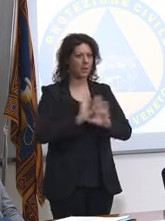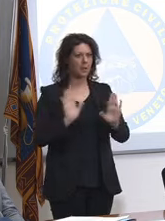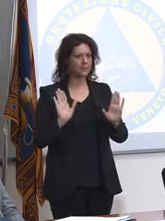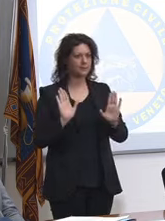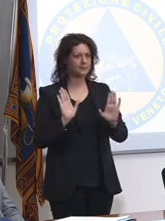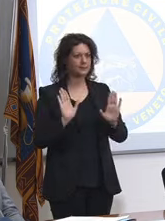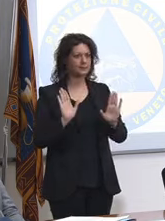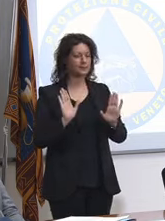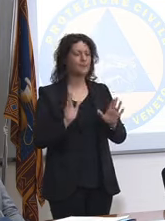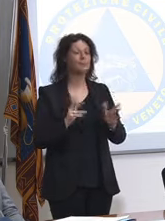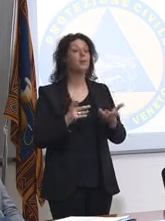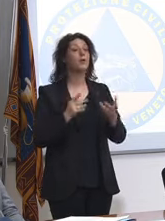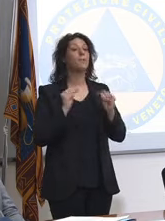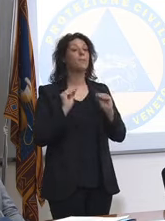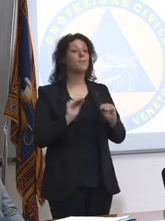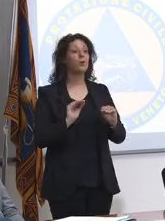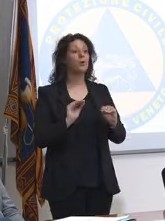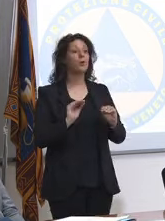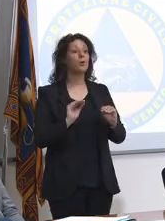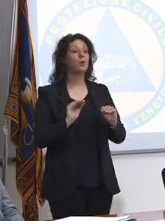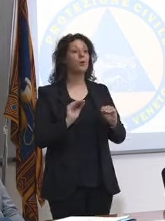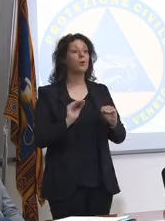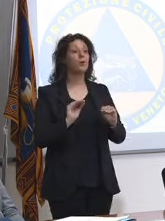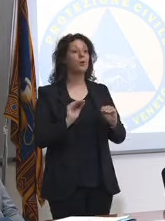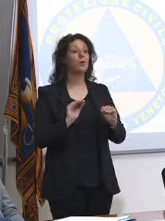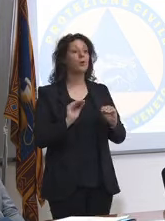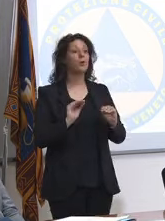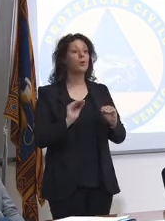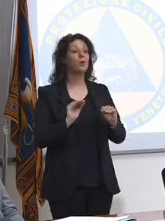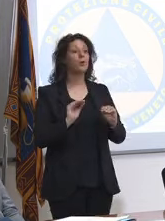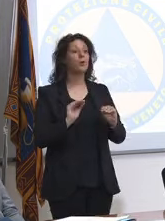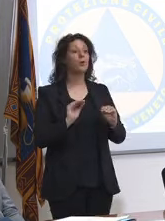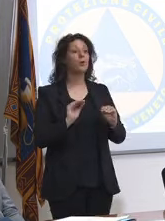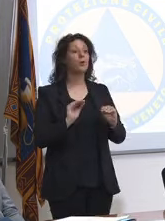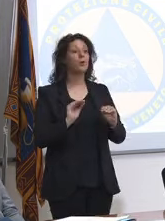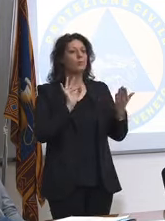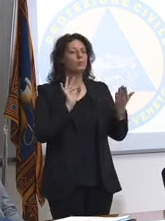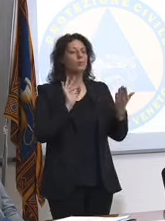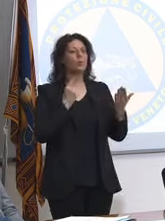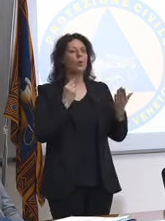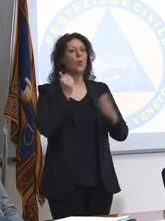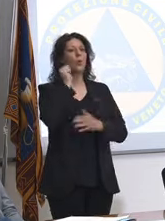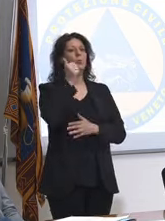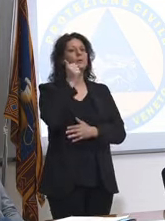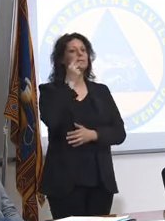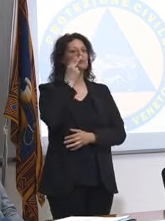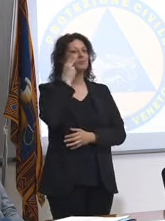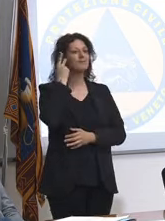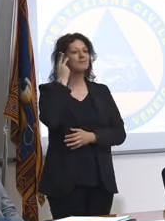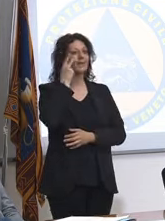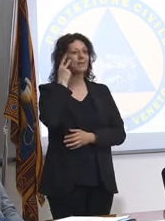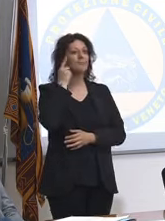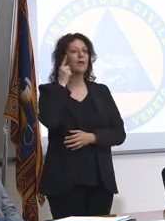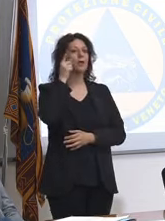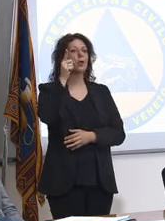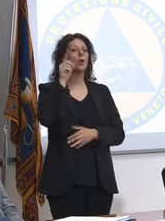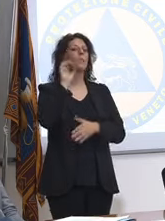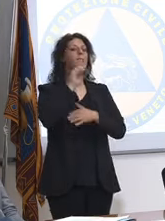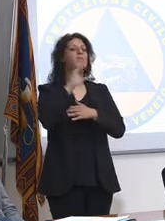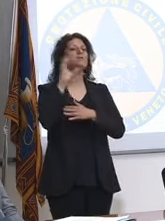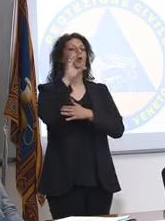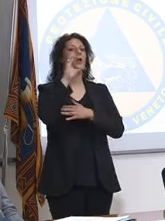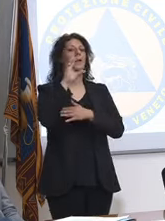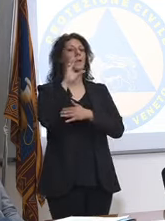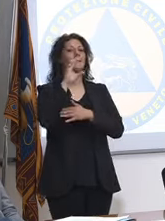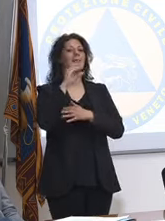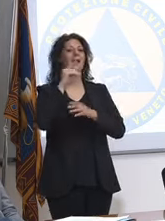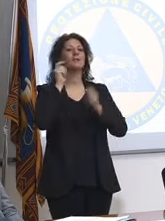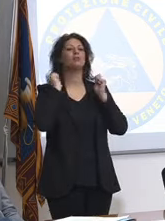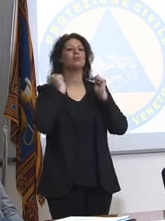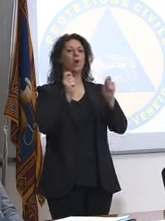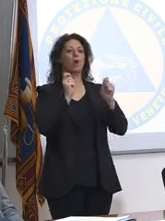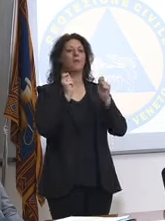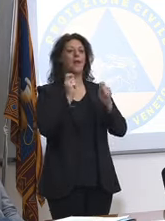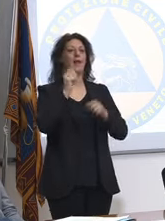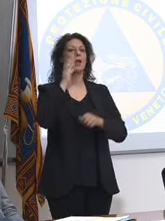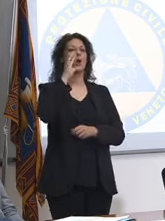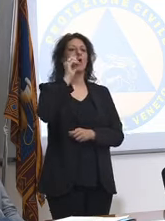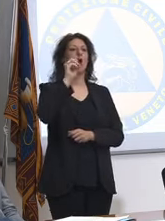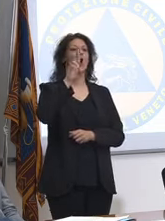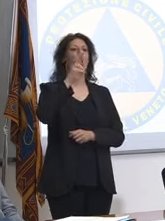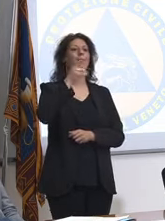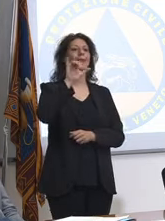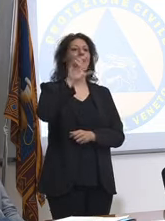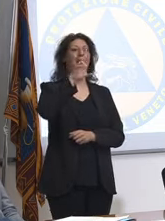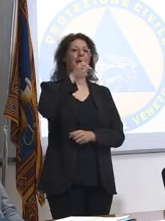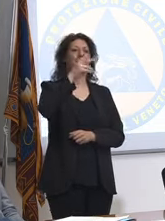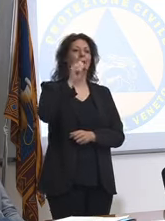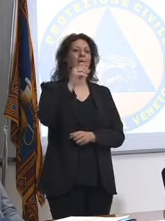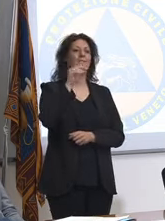l'11 febbraio da una dichiarazione che il professor Crisanti ha fatto al Corriere del Veneto, e in quello stesso